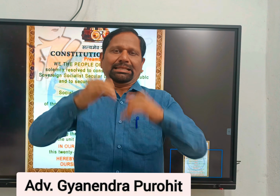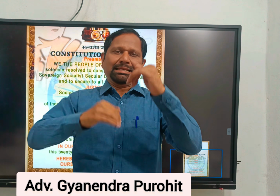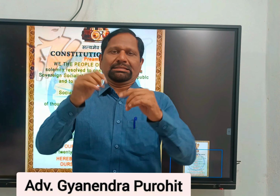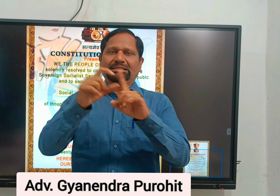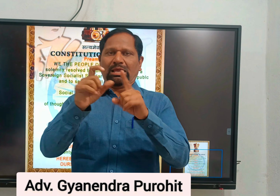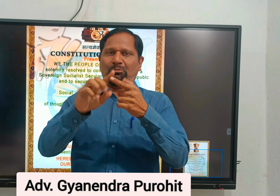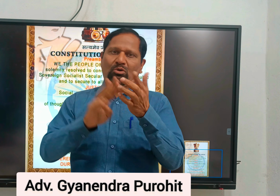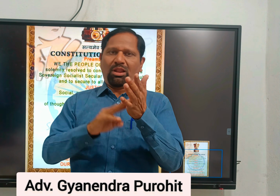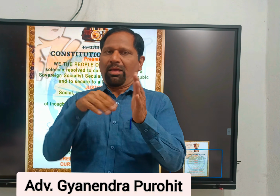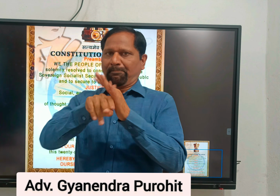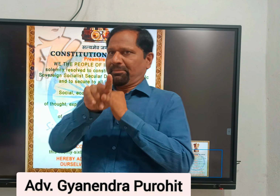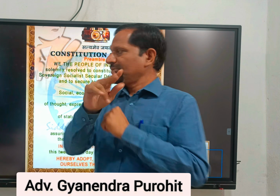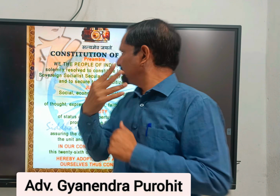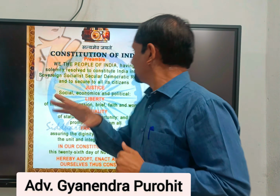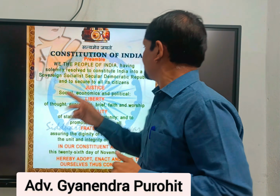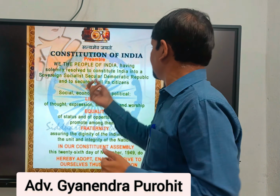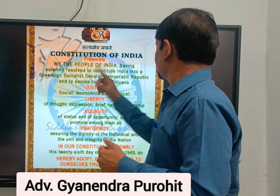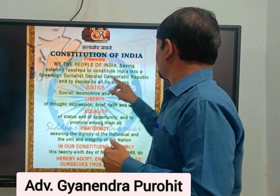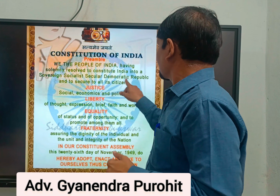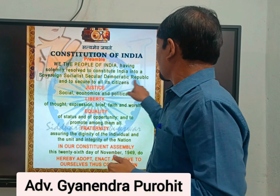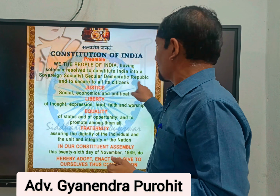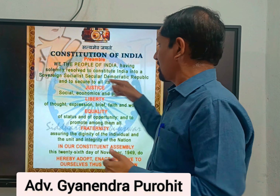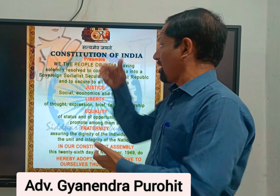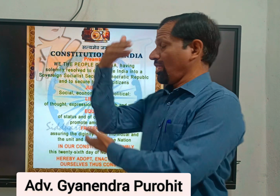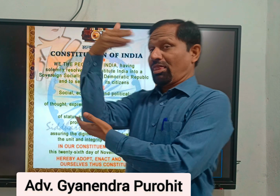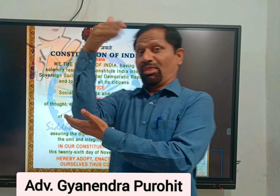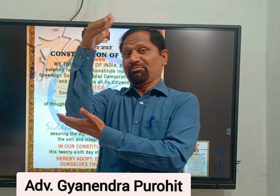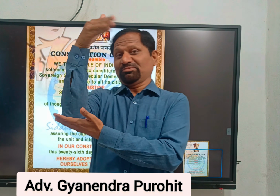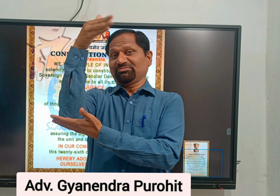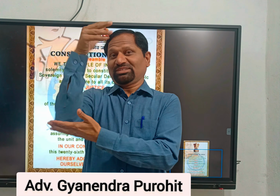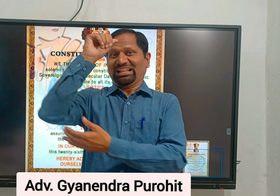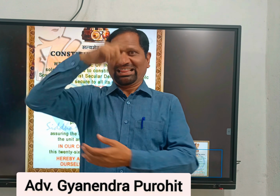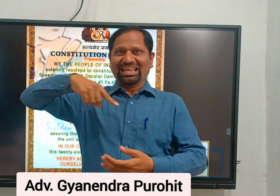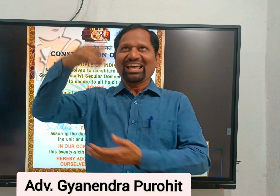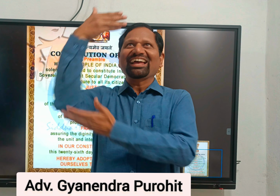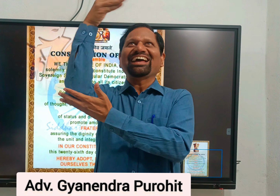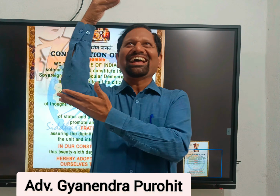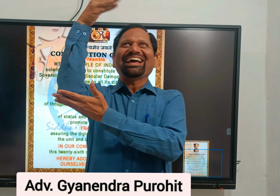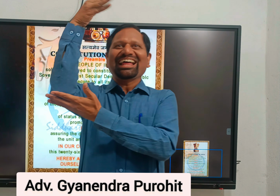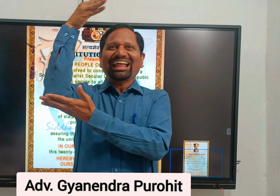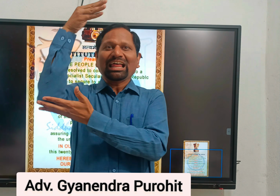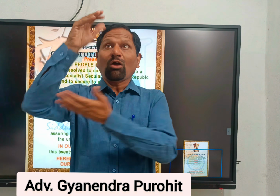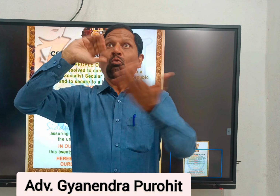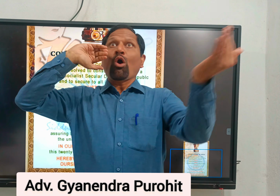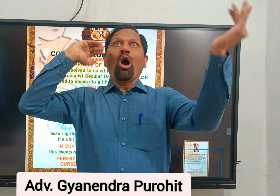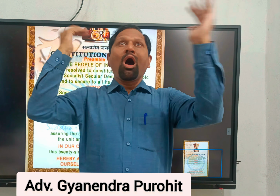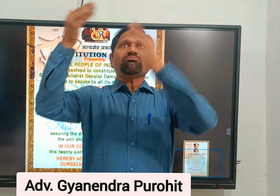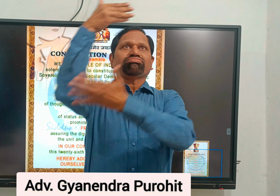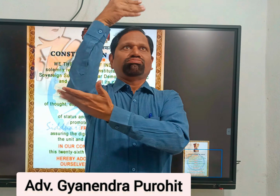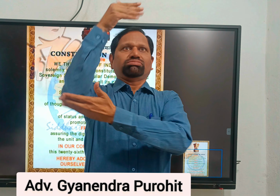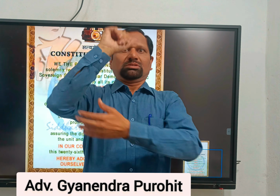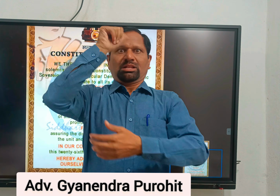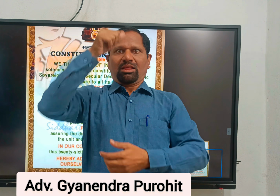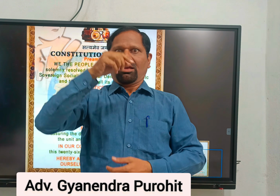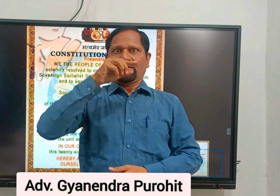ढंग से मतदान जब हुआ उसके आधार पर प्रधानमंत्री पद तक पहुँचे। और हम एक गणराज्य हैं, हम एक रिपब्लिक